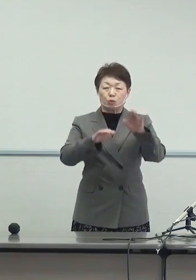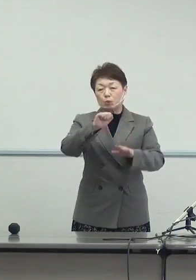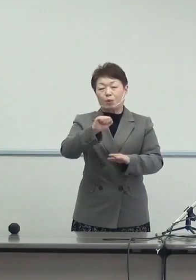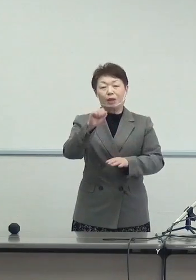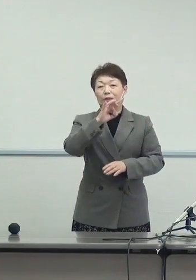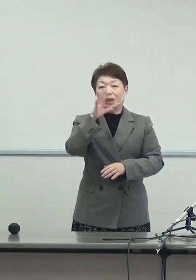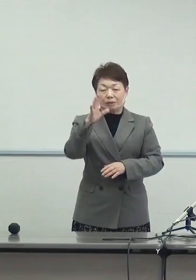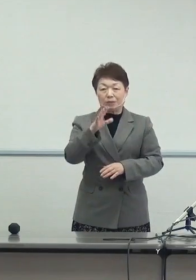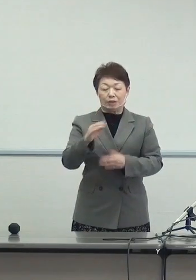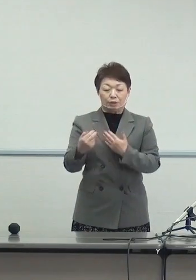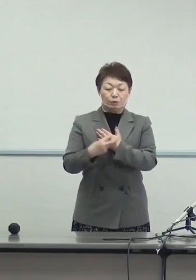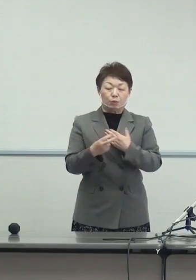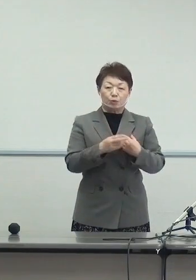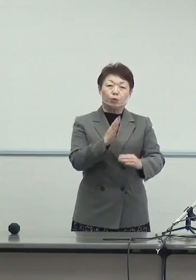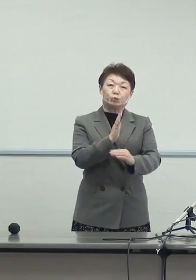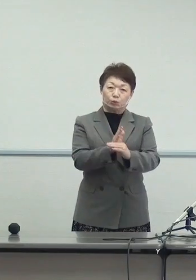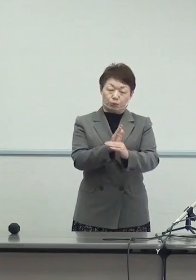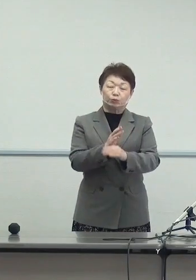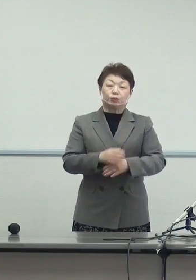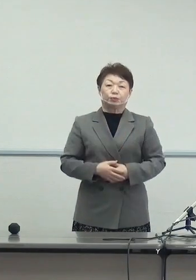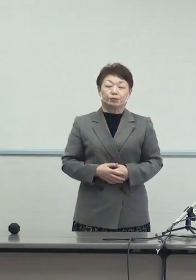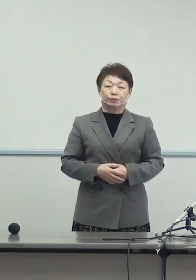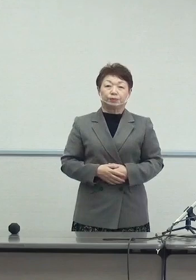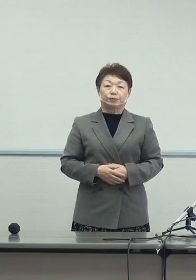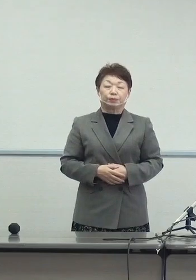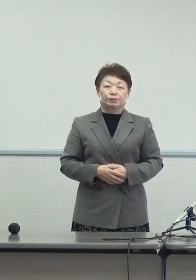中ということでございます。